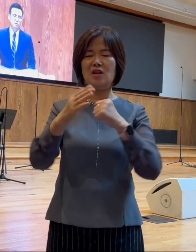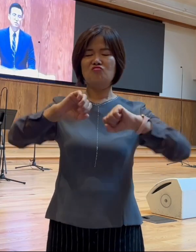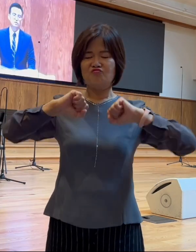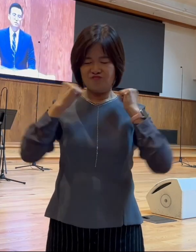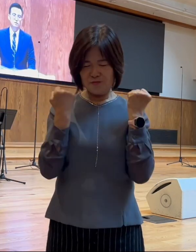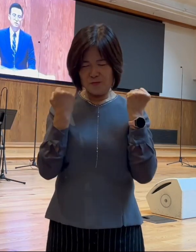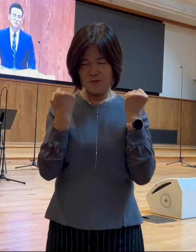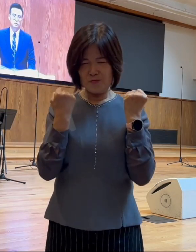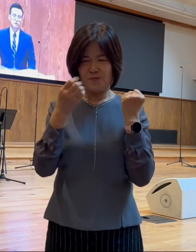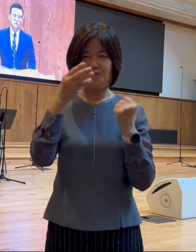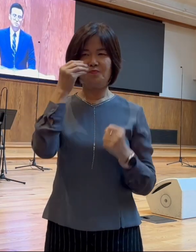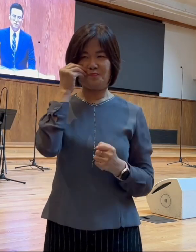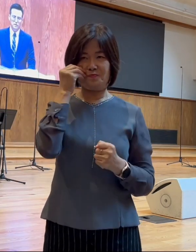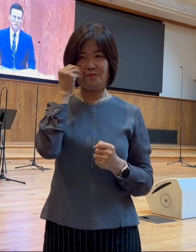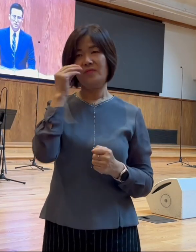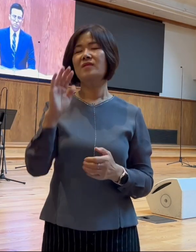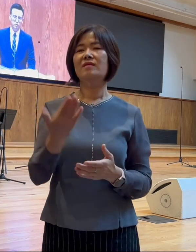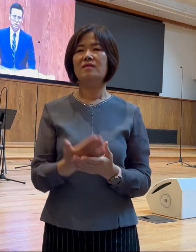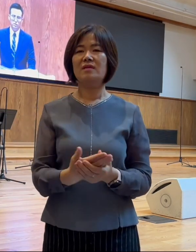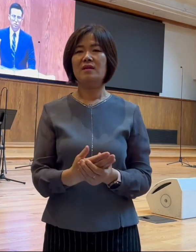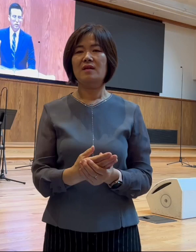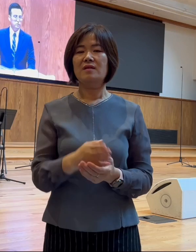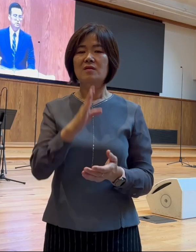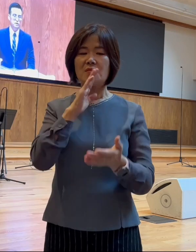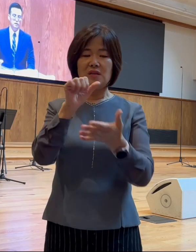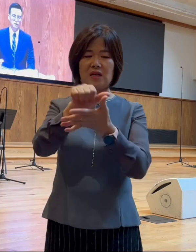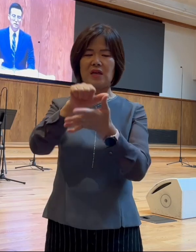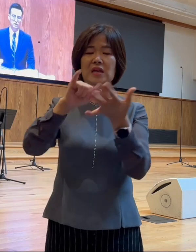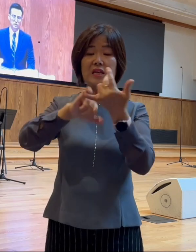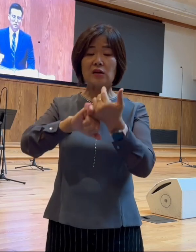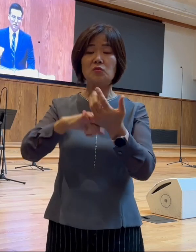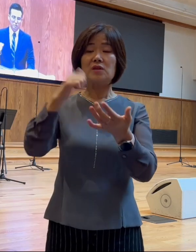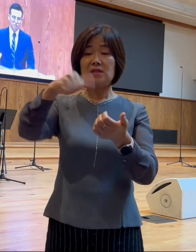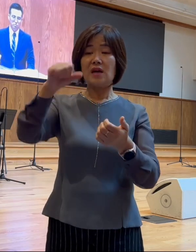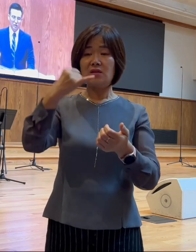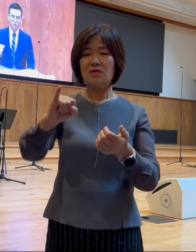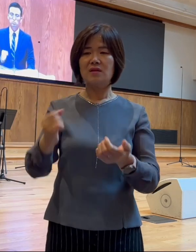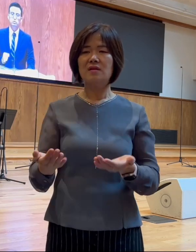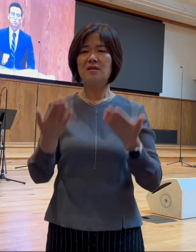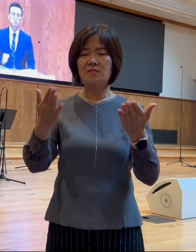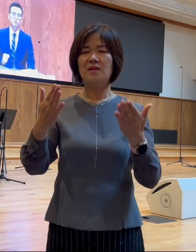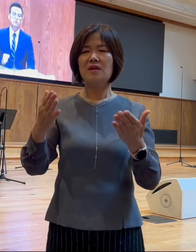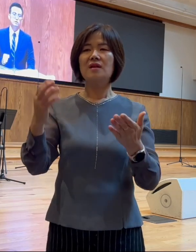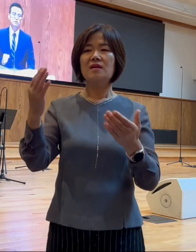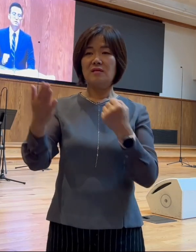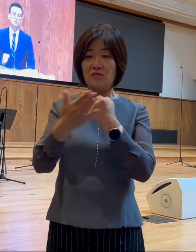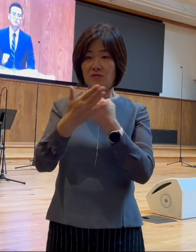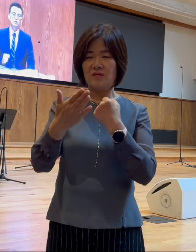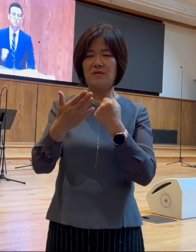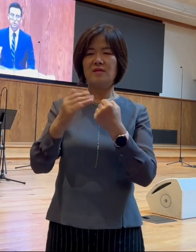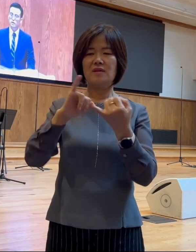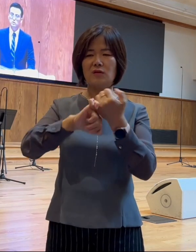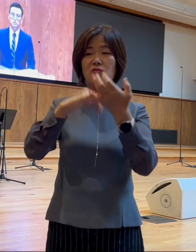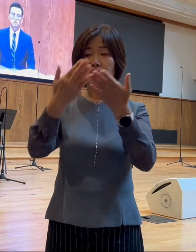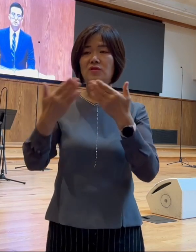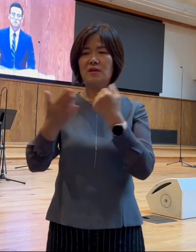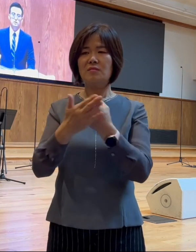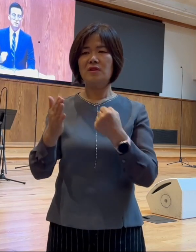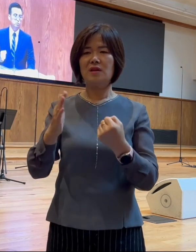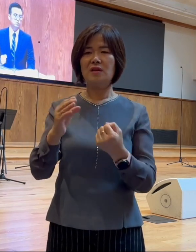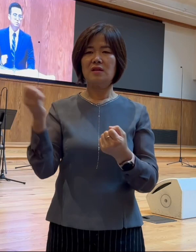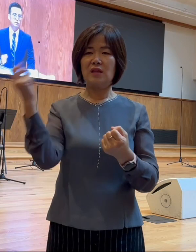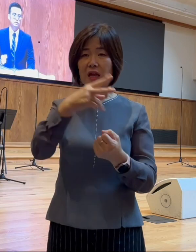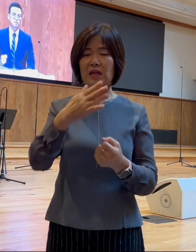거예요. 하나님이 이삭이 약속의 자녀라고 하셨으니까 내가 바쳐도 다시 주실 것이다. 어떻게 해서든